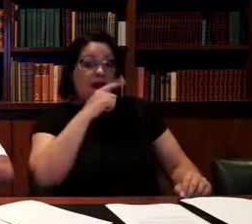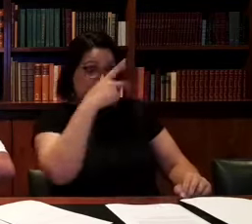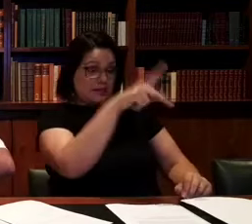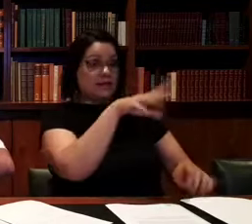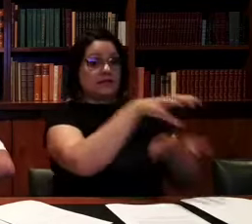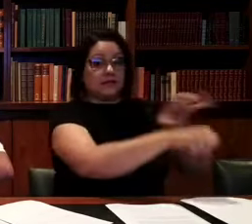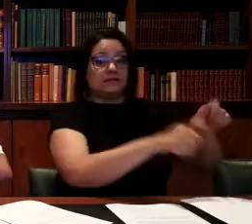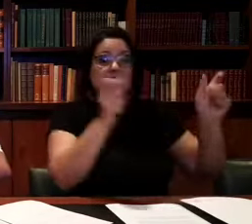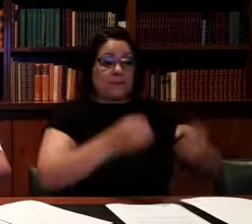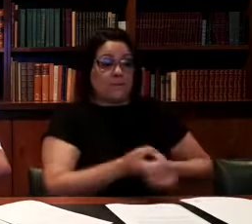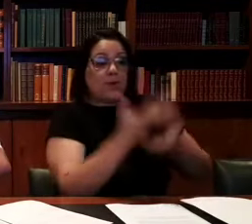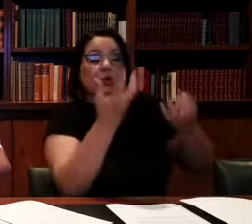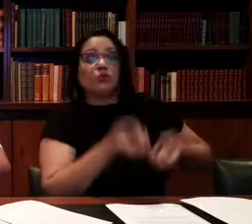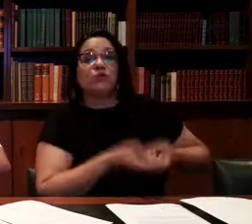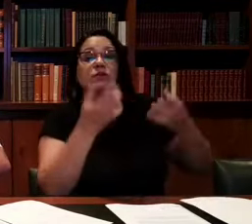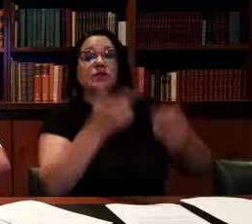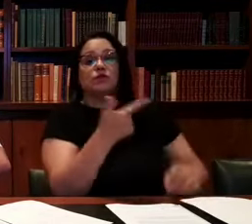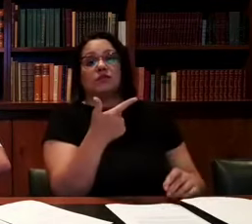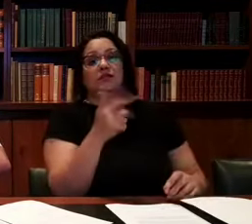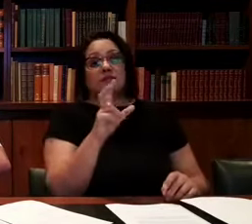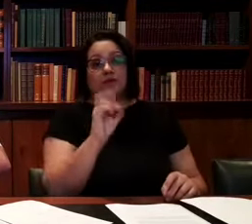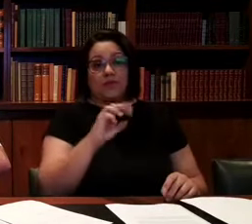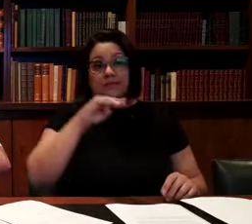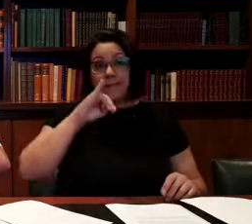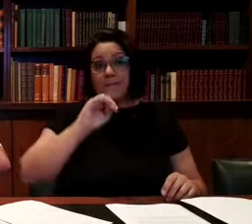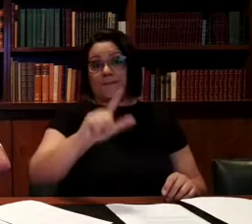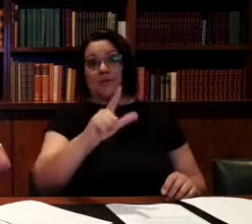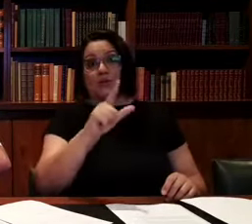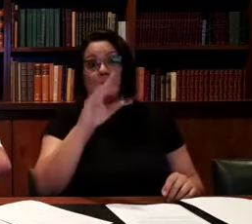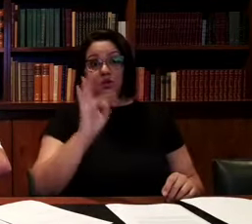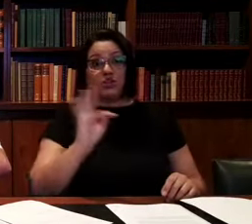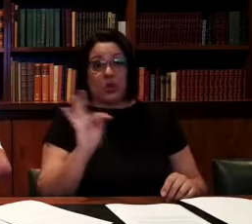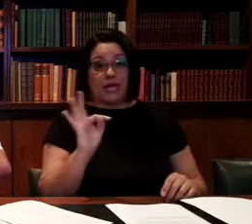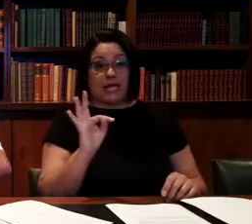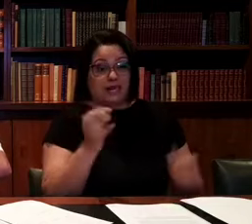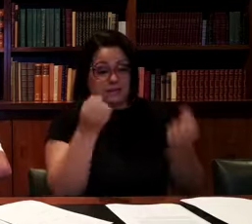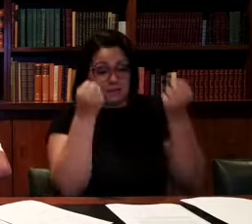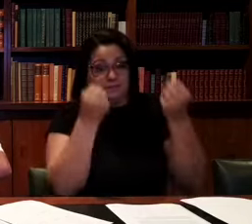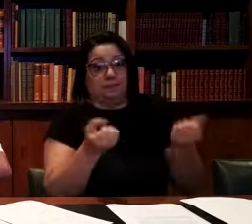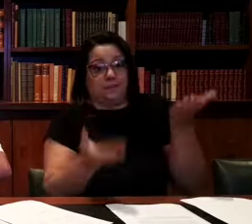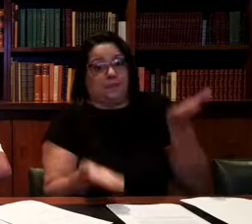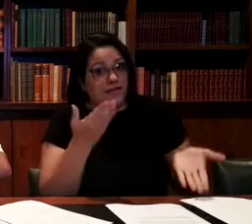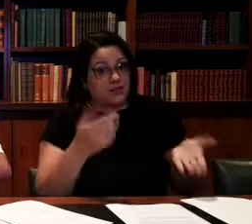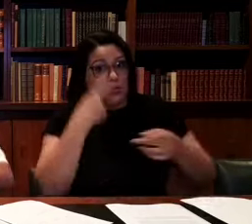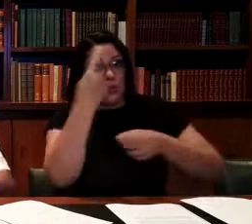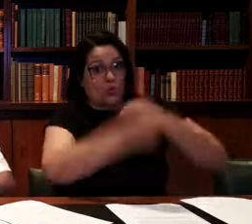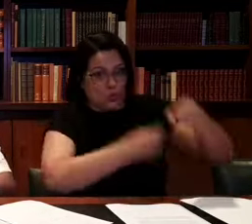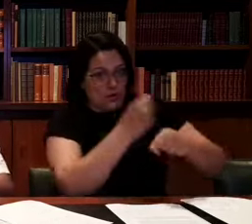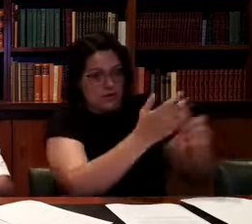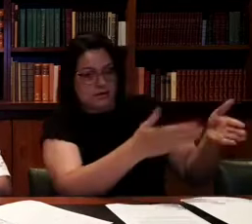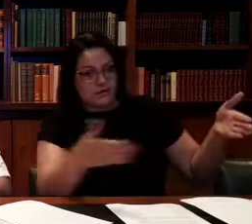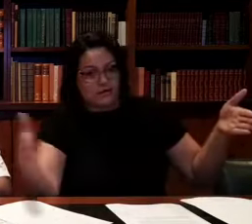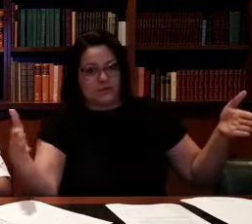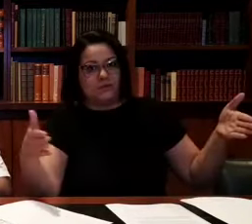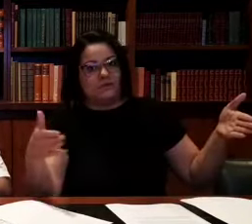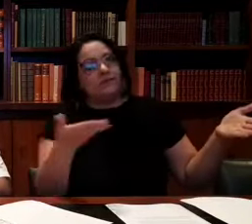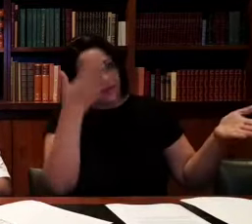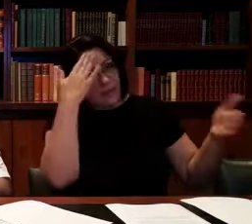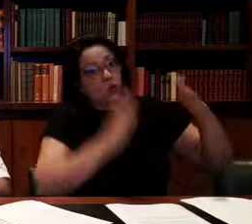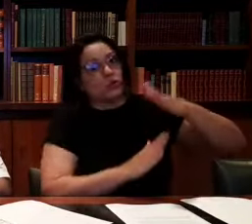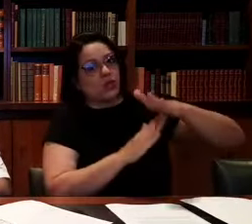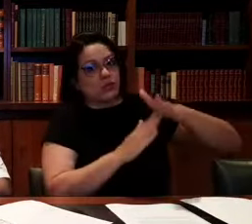quase 250 mil toneladas a mais de pescado por ano logicamente que isso é a capacidade